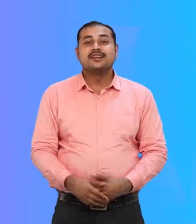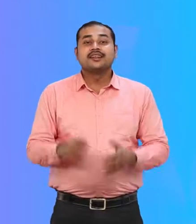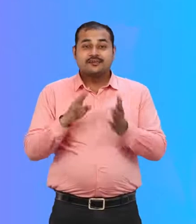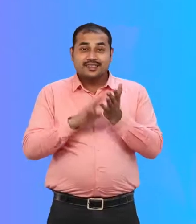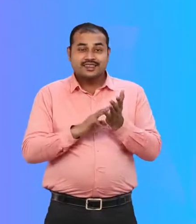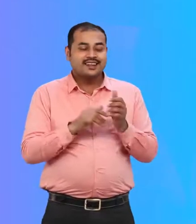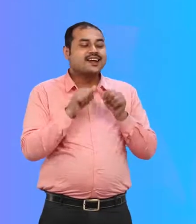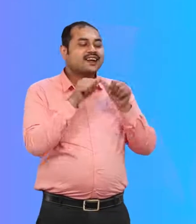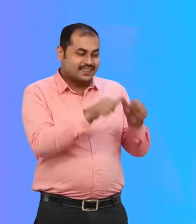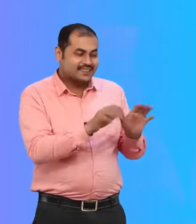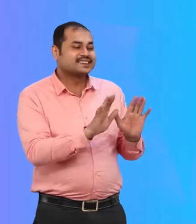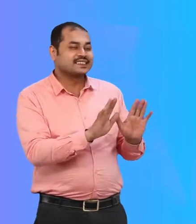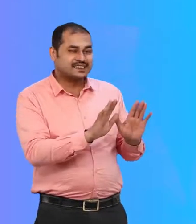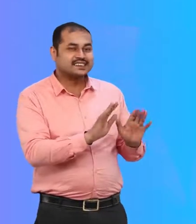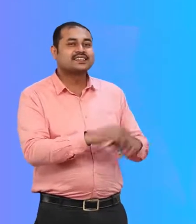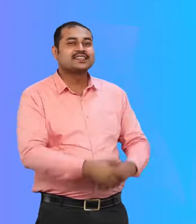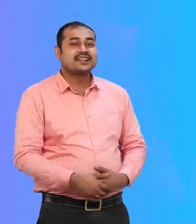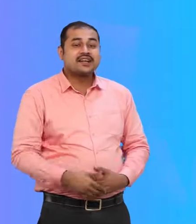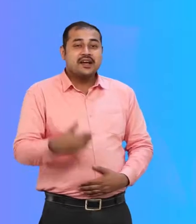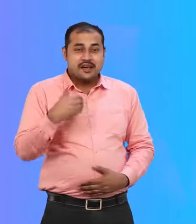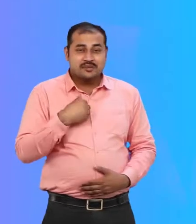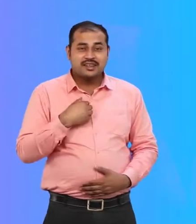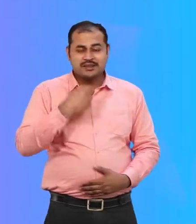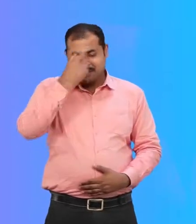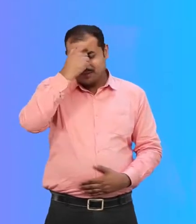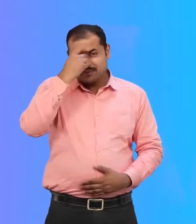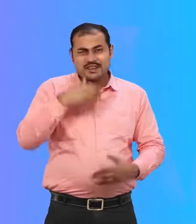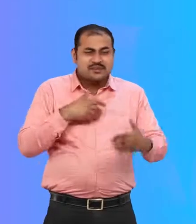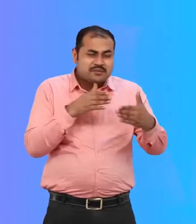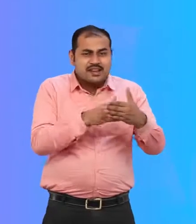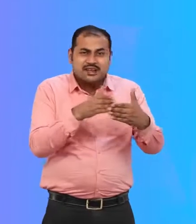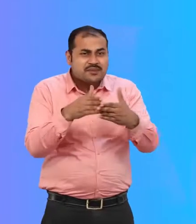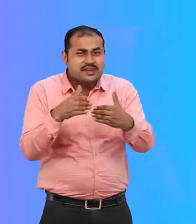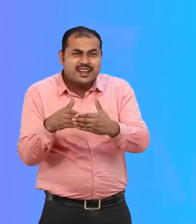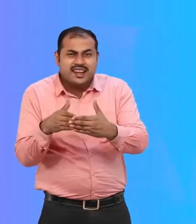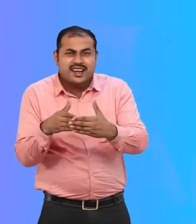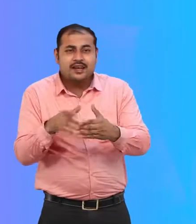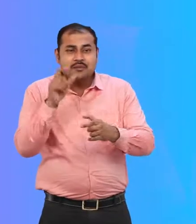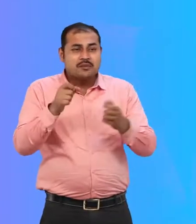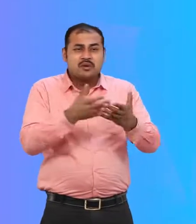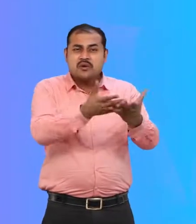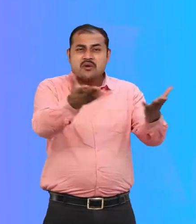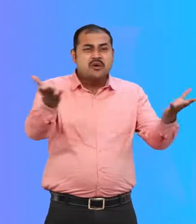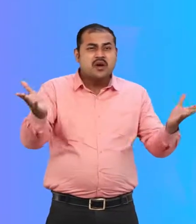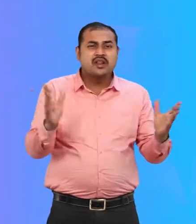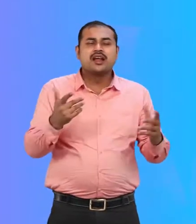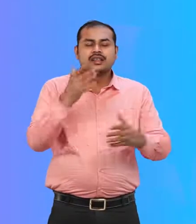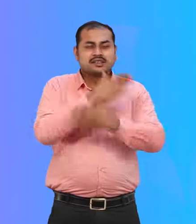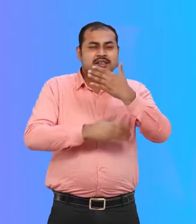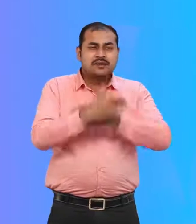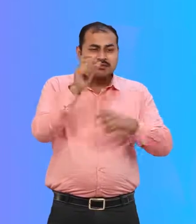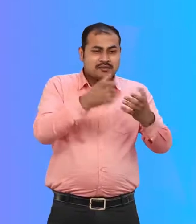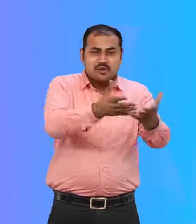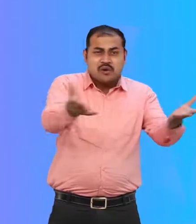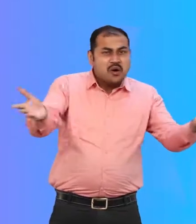कि माया उत्तर देती है मेरे जैसे अक्षमता वाले व्यक्ति युद्ध व्यंजनों